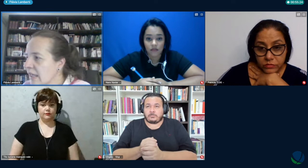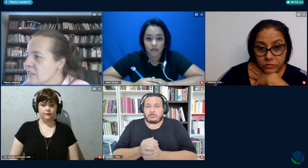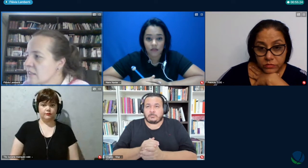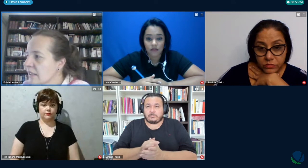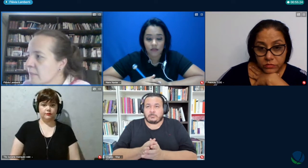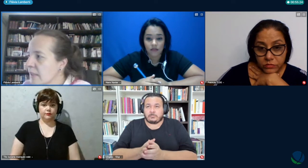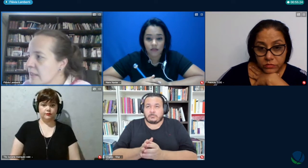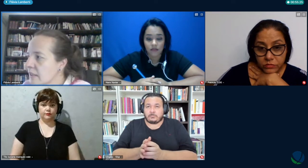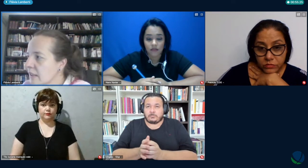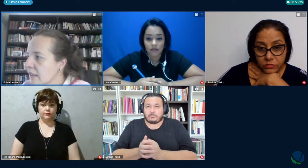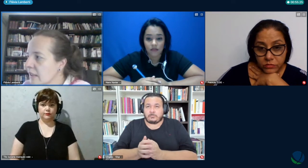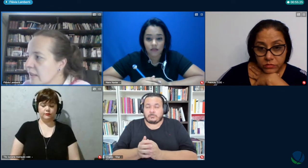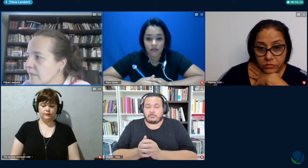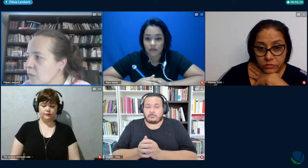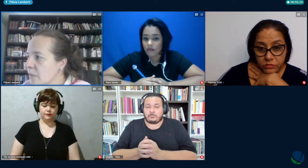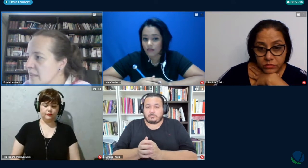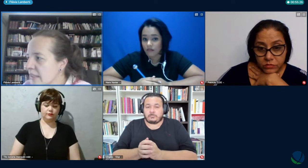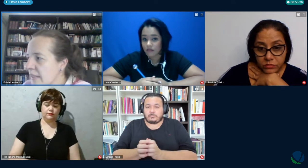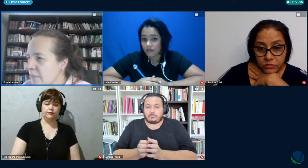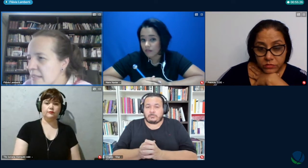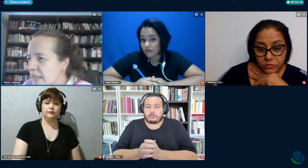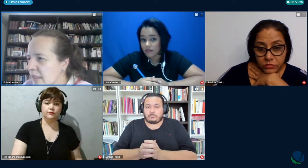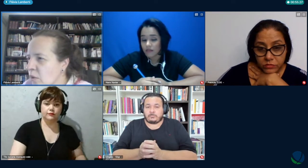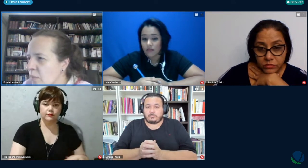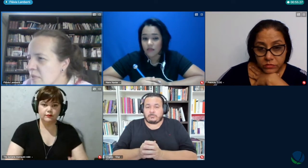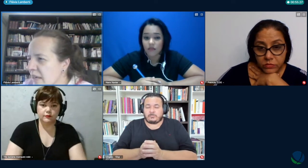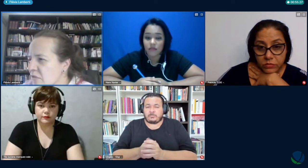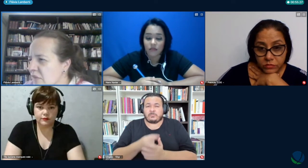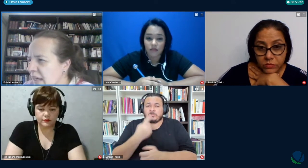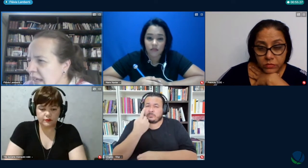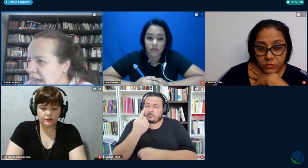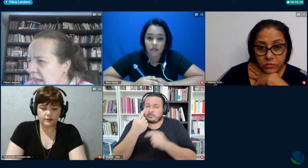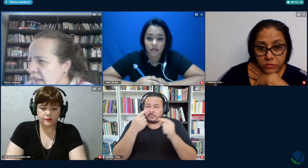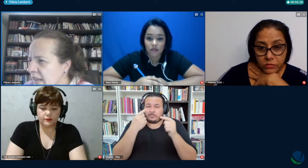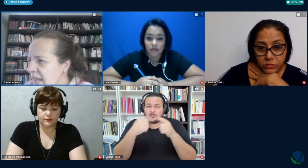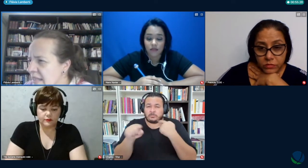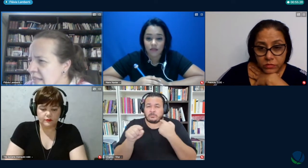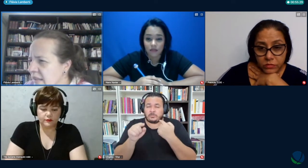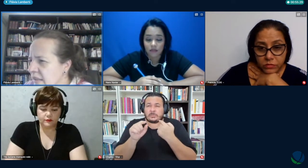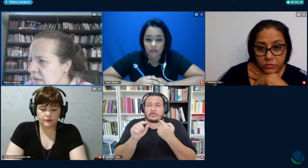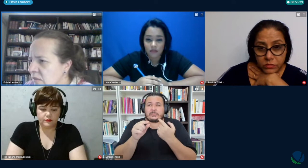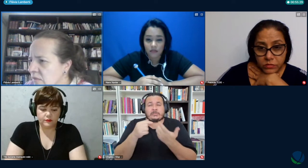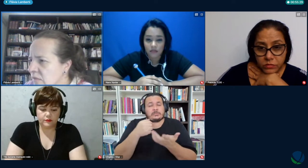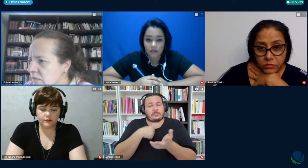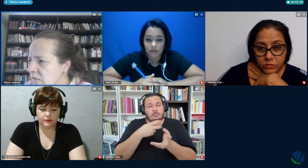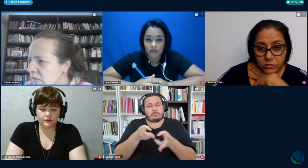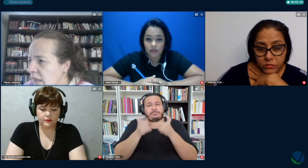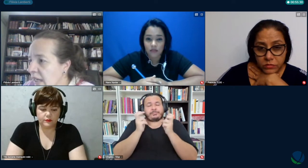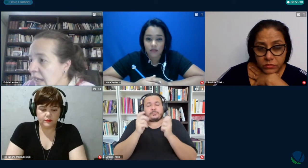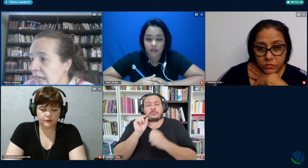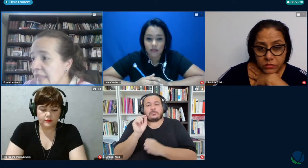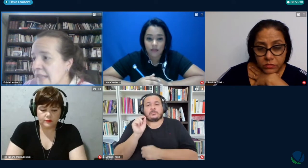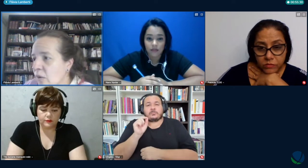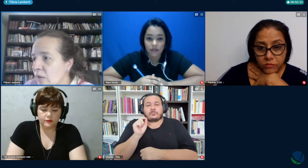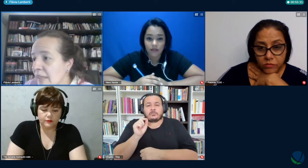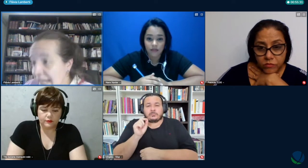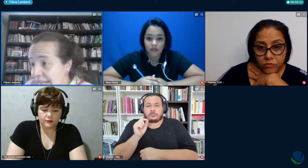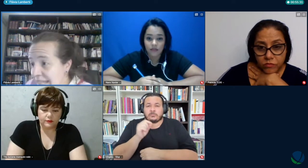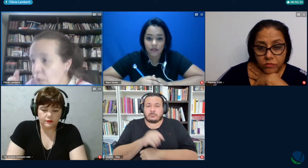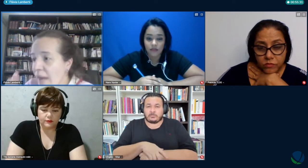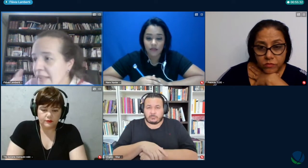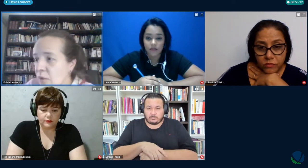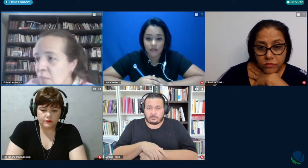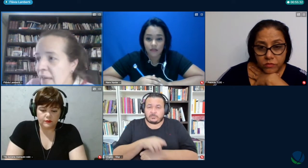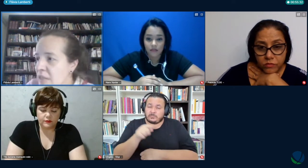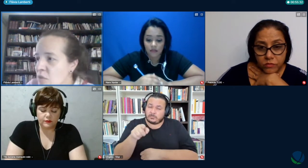E a uma discrepância que eu observei é em relação... Então,